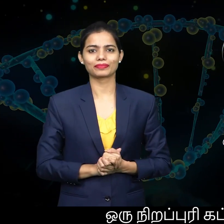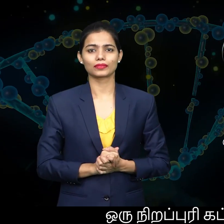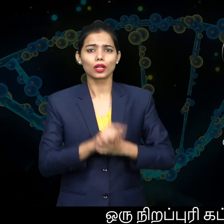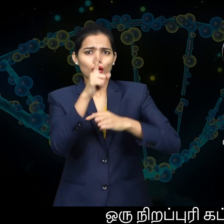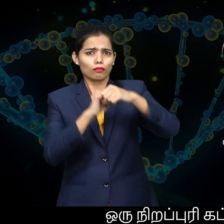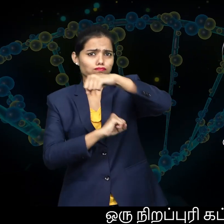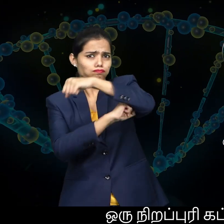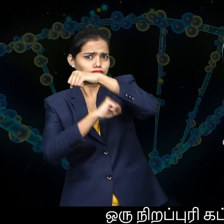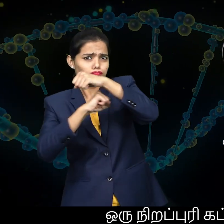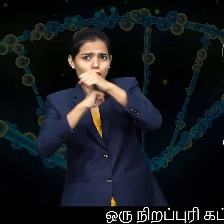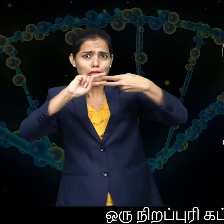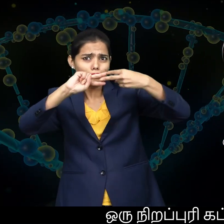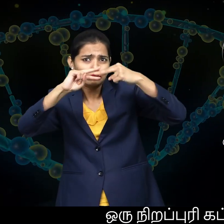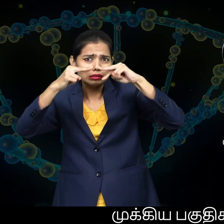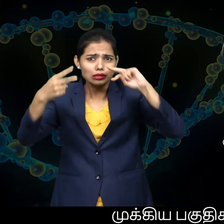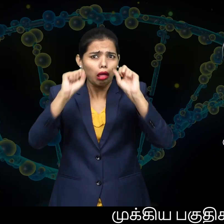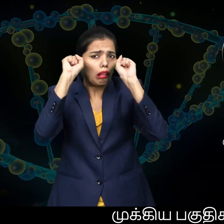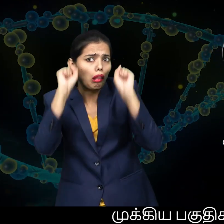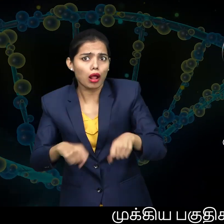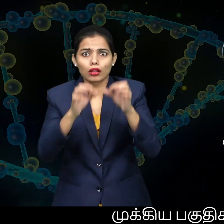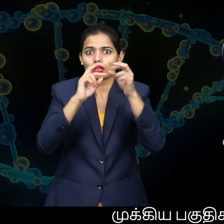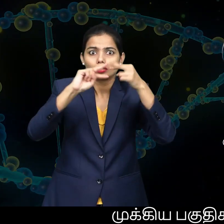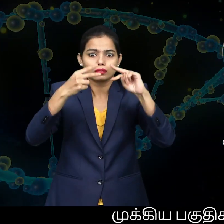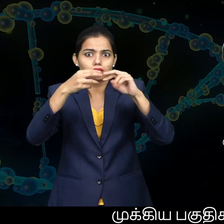ஒரு நிறப்புரி கட்டமைப்பை 2 முக்கிய பகுதிகளாக பிரிக்கலாம்.